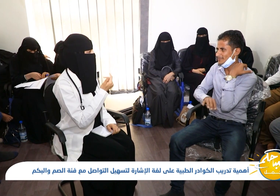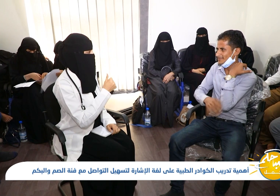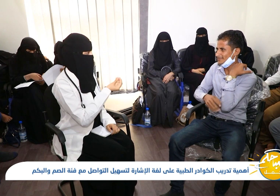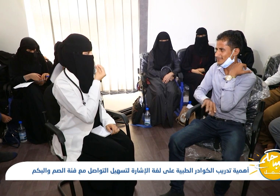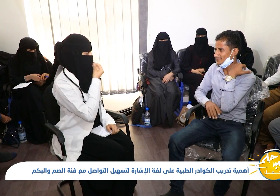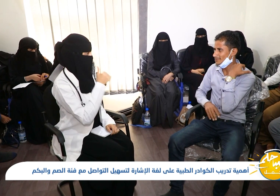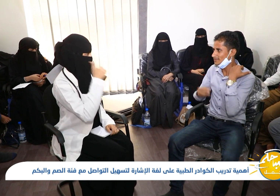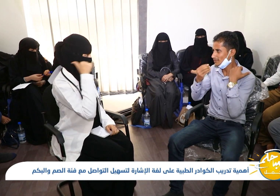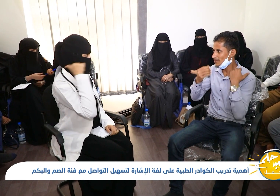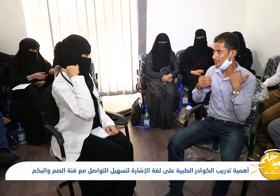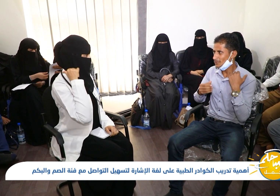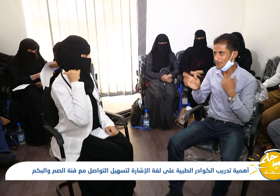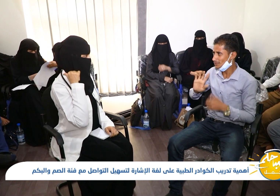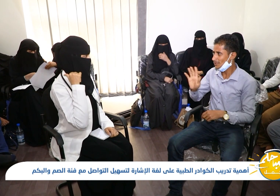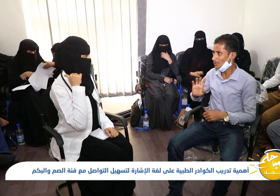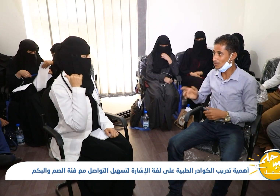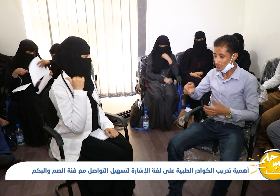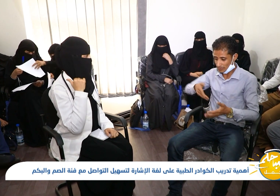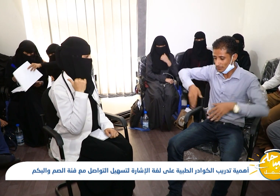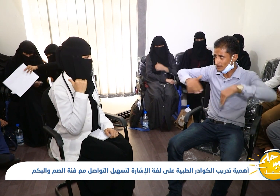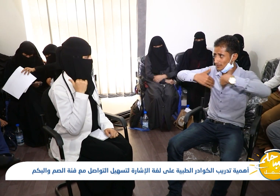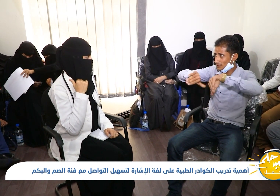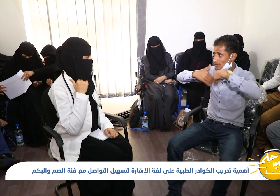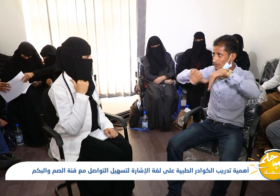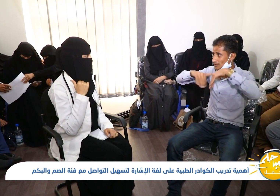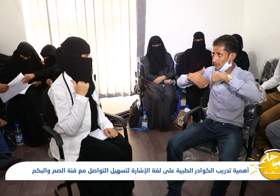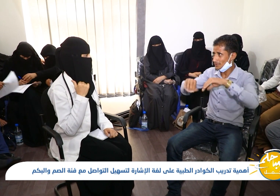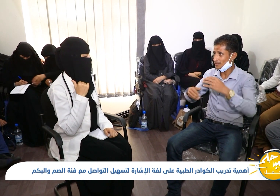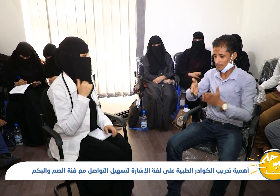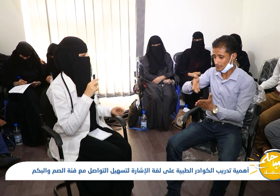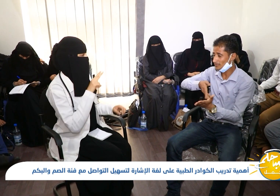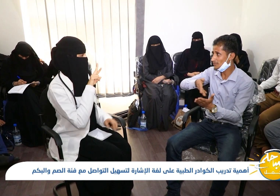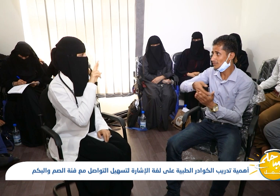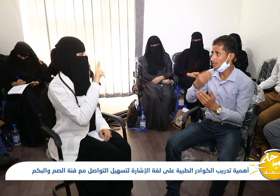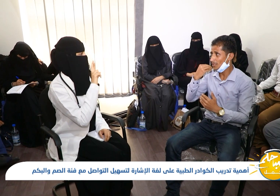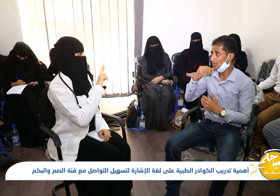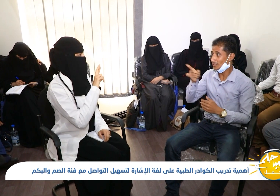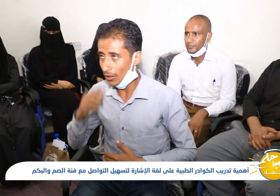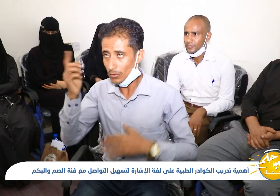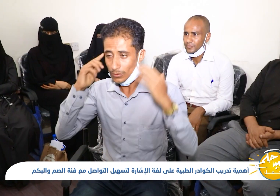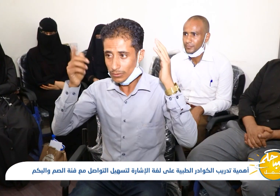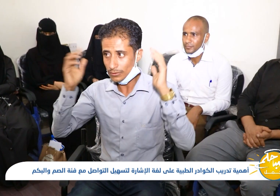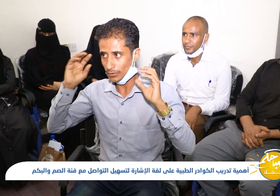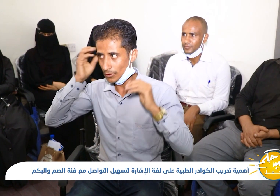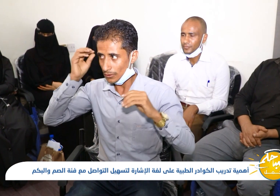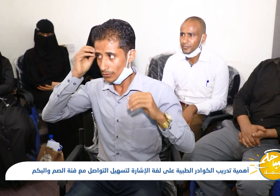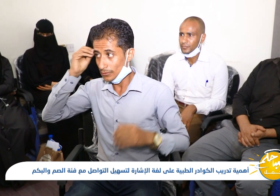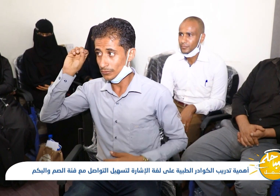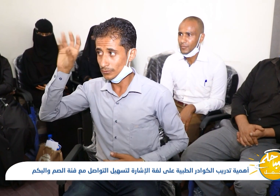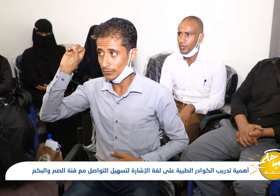للصم والبكم باستخدام أصابع اليد للتعبير عن الحروف الأبجدية وأسماء الأشخاص